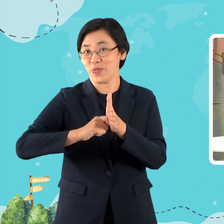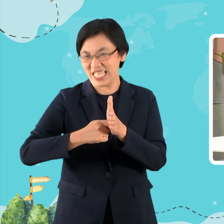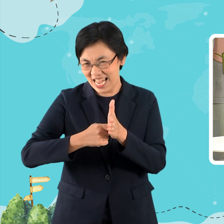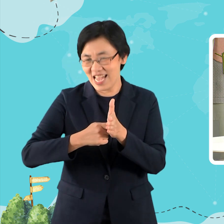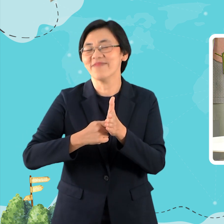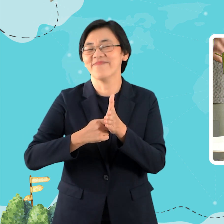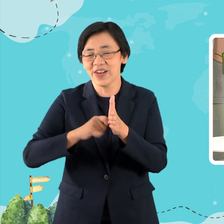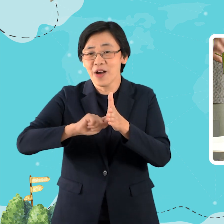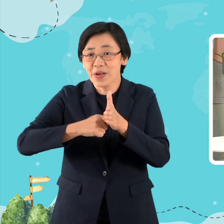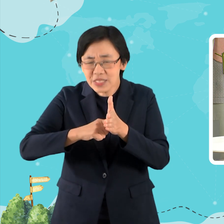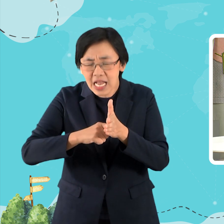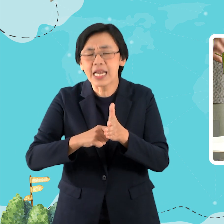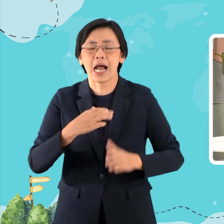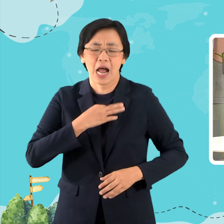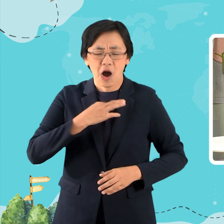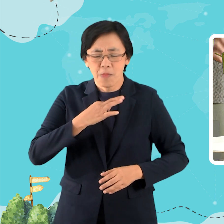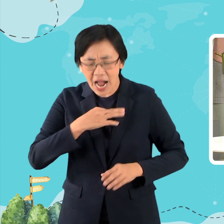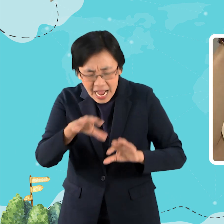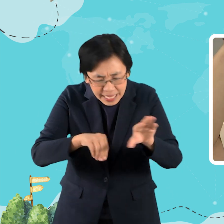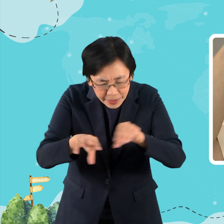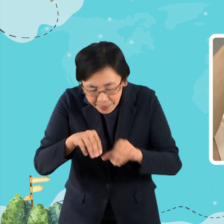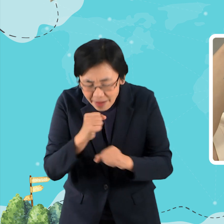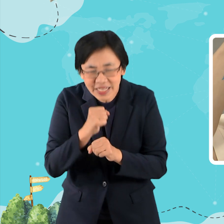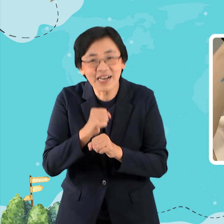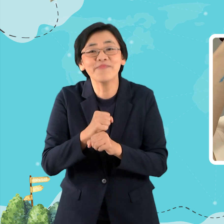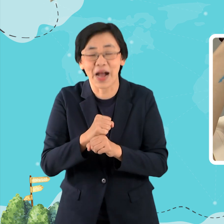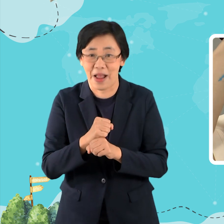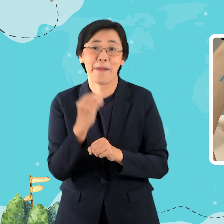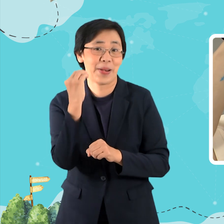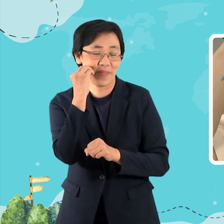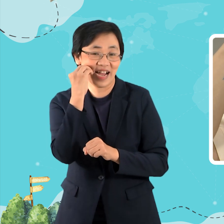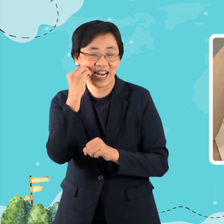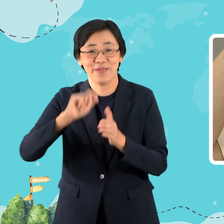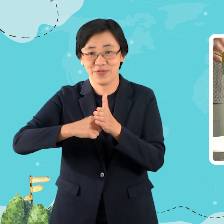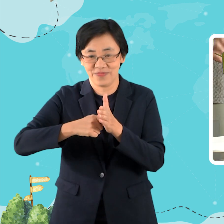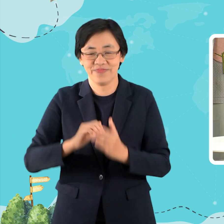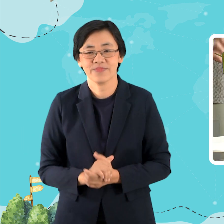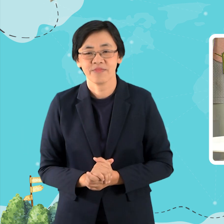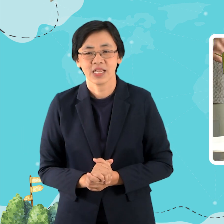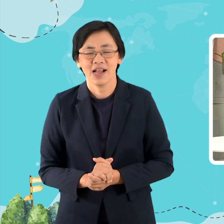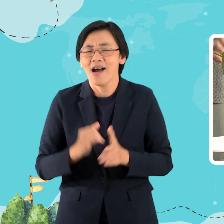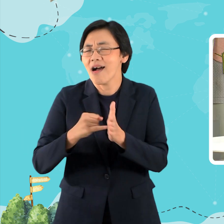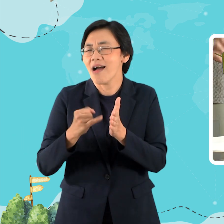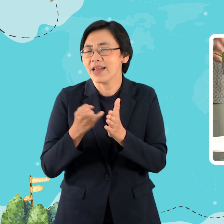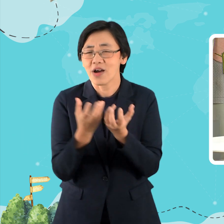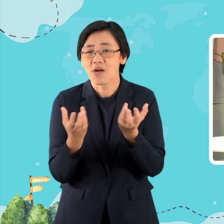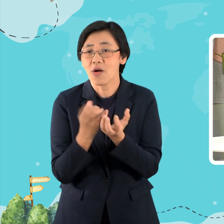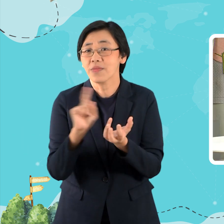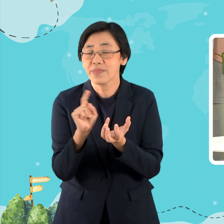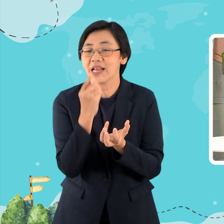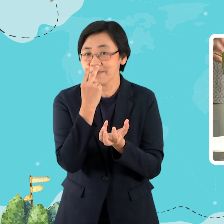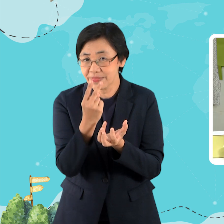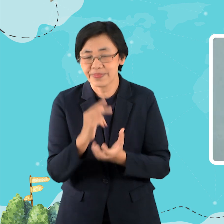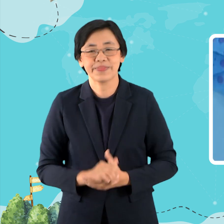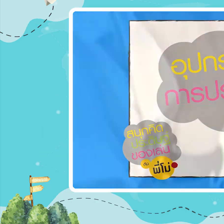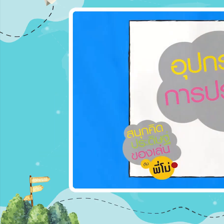วงกุญแจเป็นรูปบ้านจากเศษผ้าค่ะน่ารักไหมคะทำง่ายนิดเดียวค่ะเดี๋ยวเรามาดูว่าเรามีอุปกรณ์